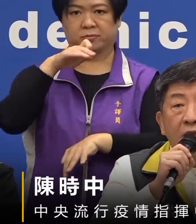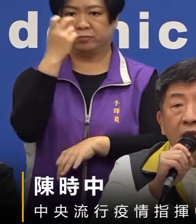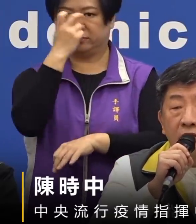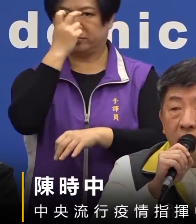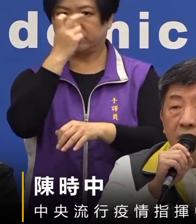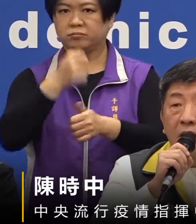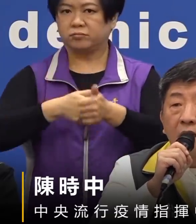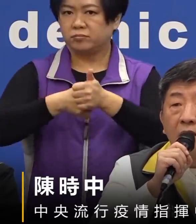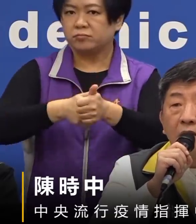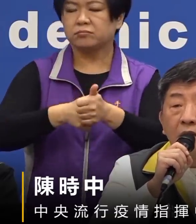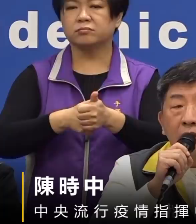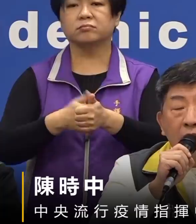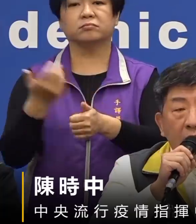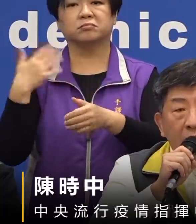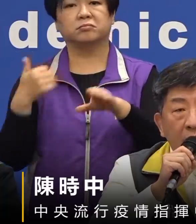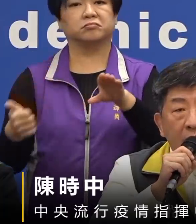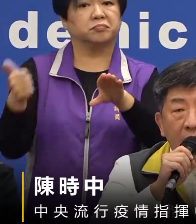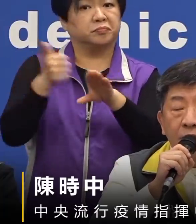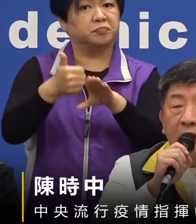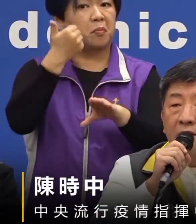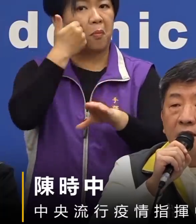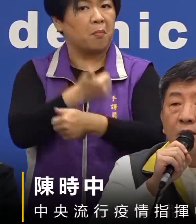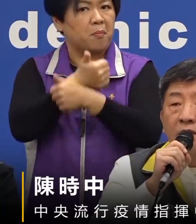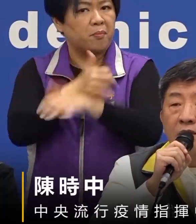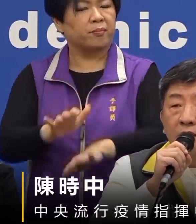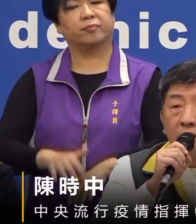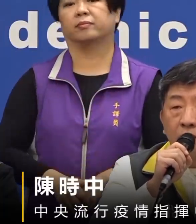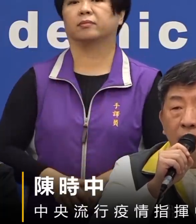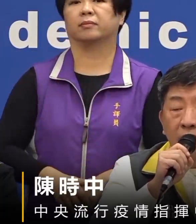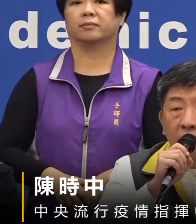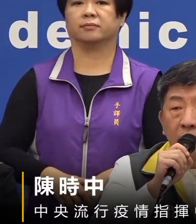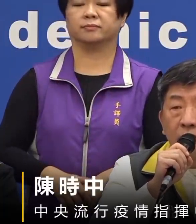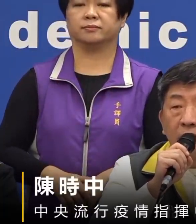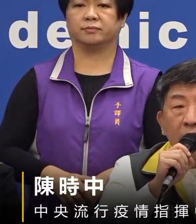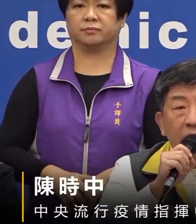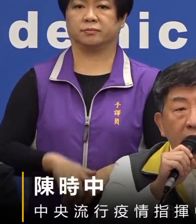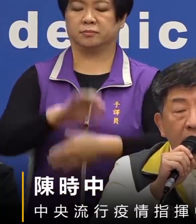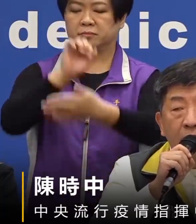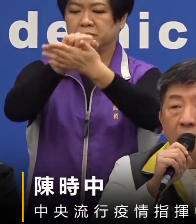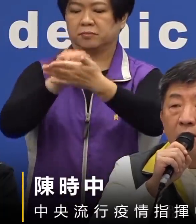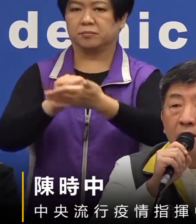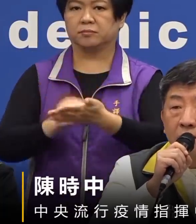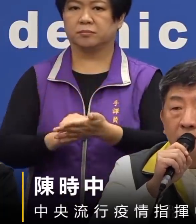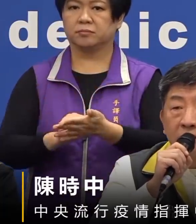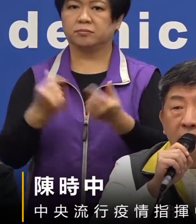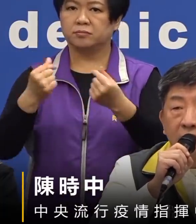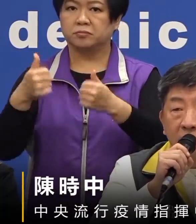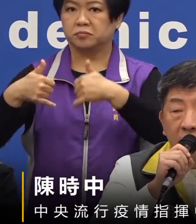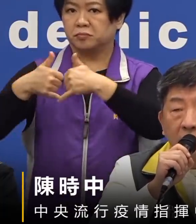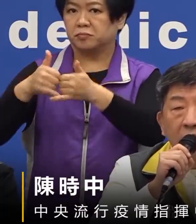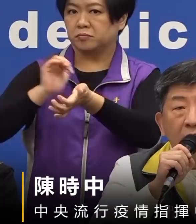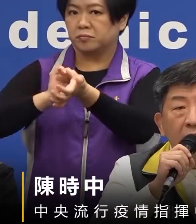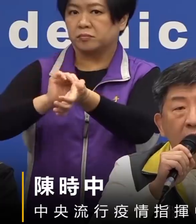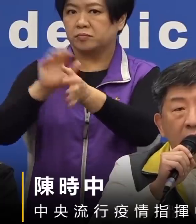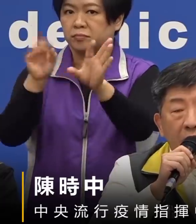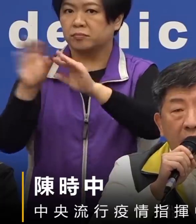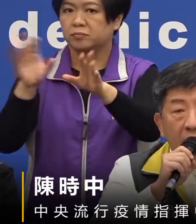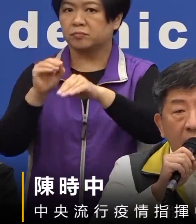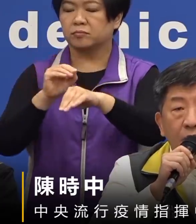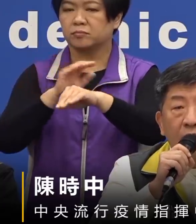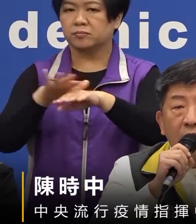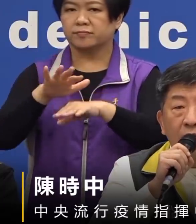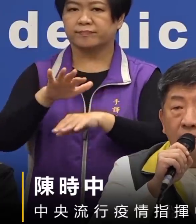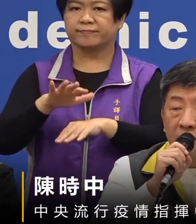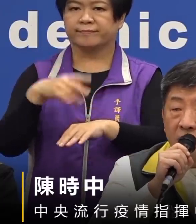面性的清查。好，那也清查相关的这个通联记录的一个健保就诊的资料，那